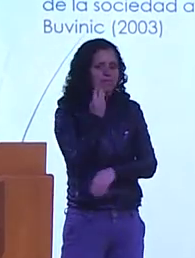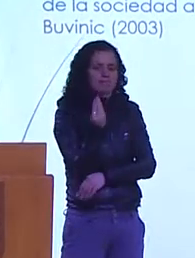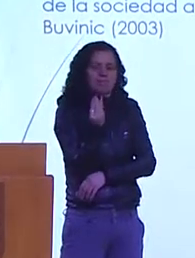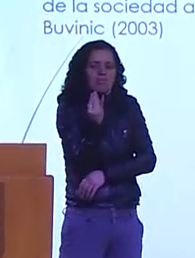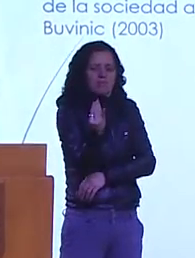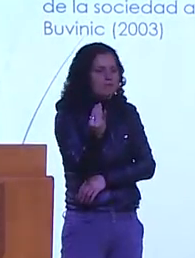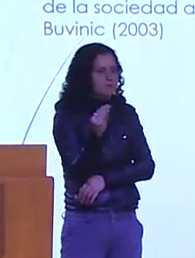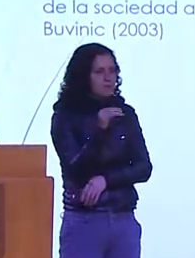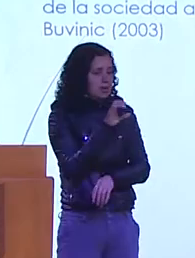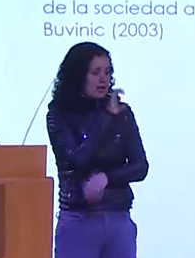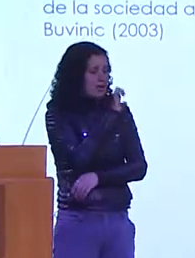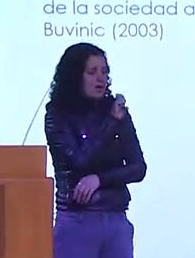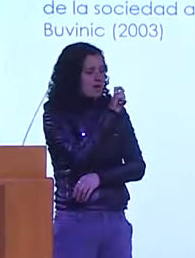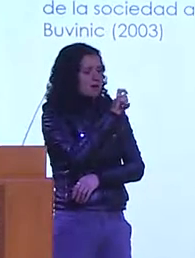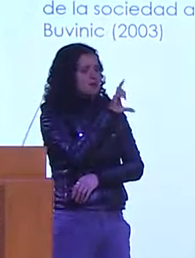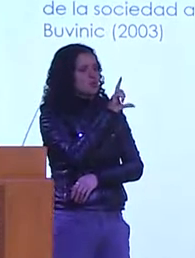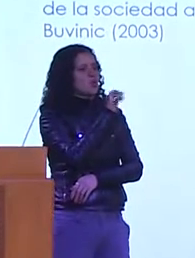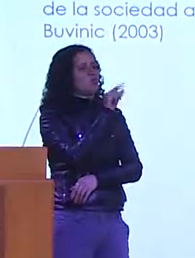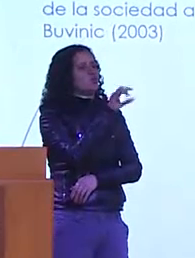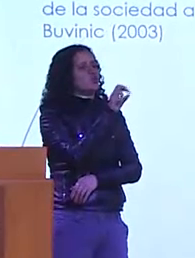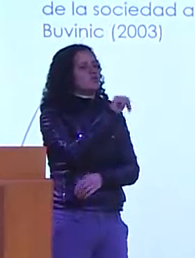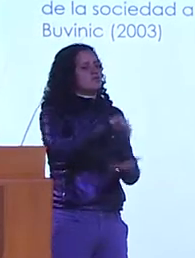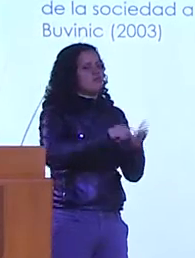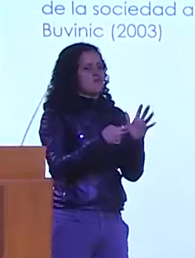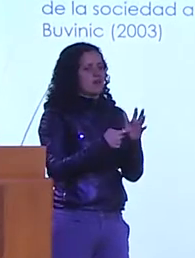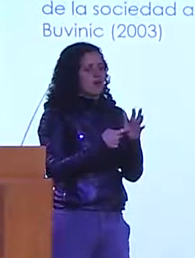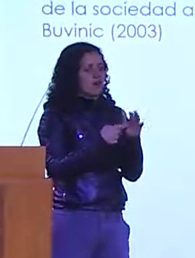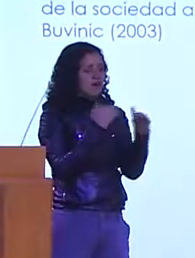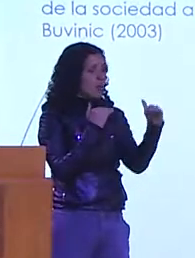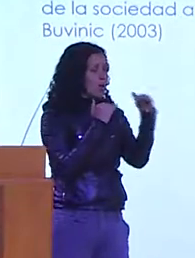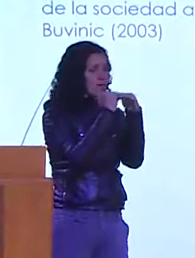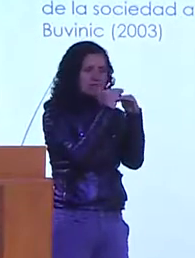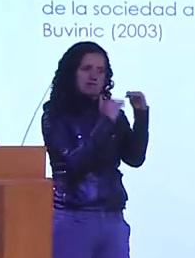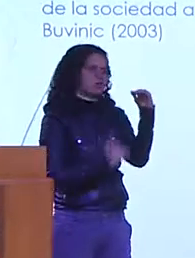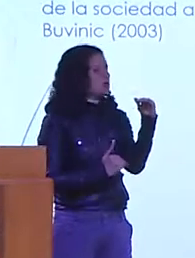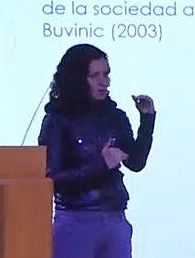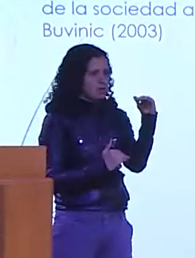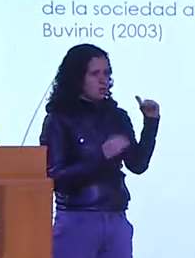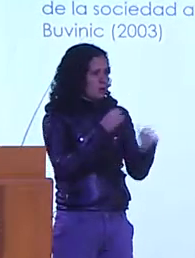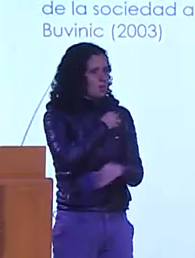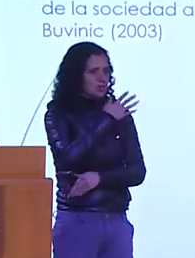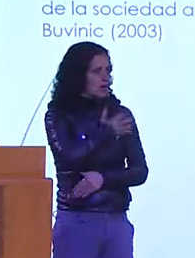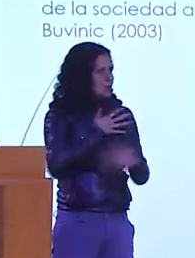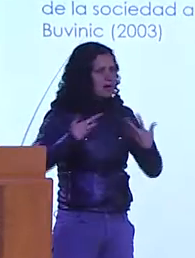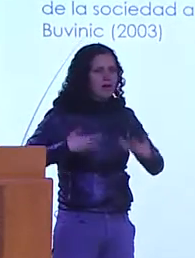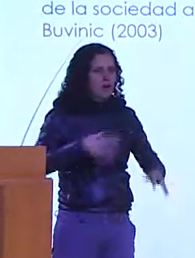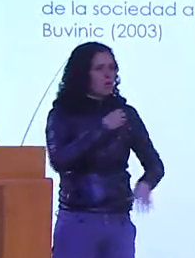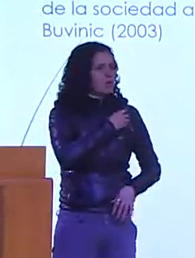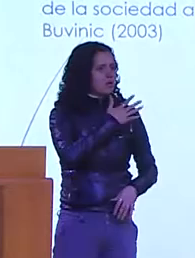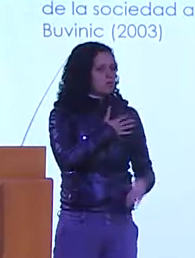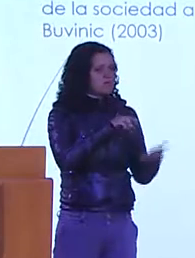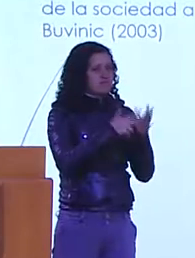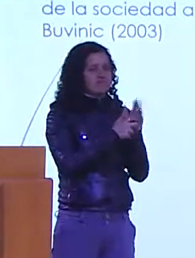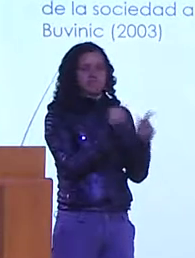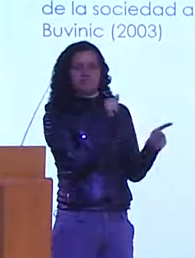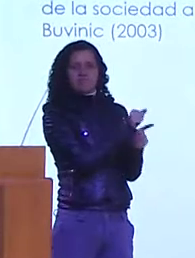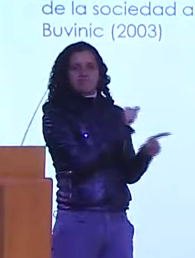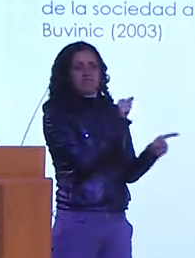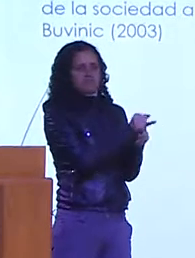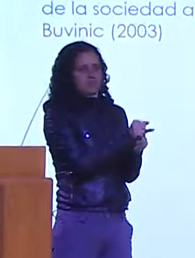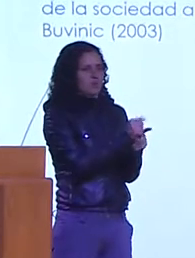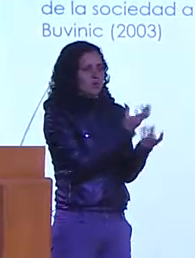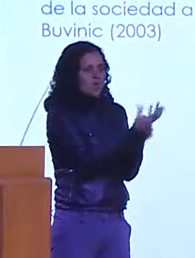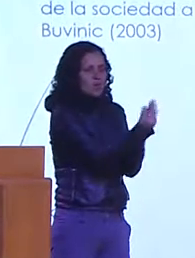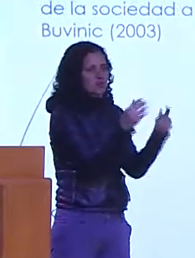es la negación del acceso igualitario a oportunidades, cualquiera que sean ellas, de unos grupos de la sociedad